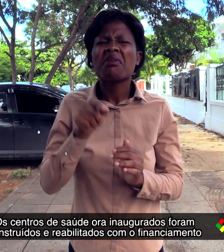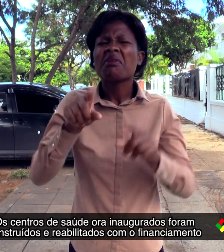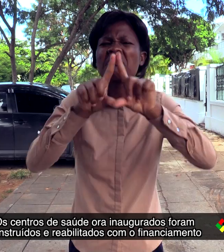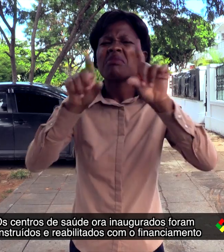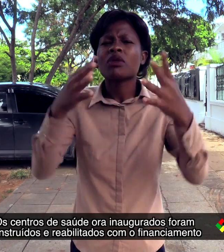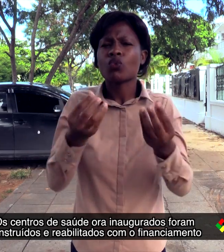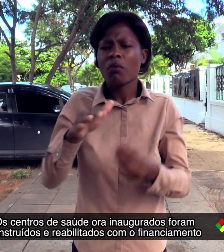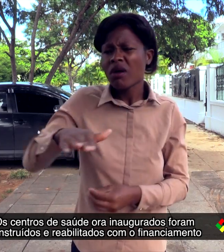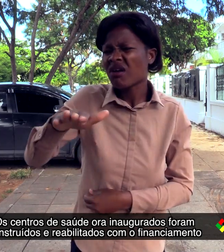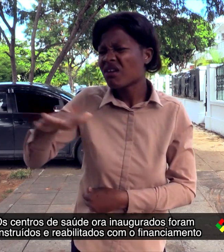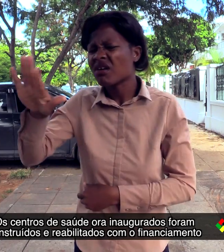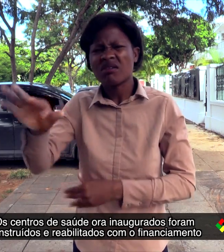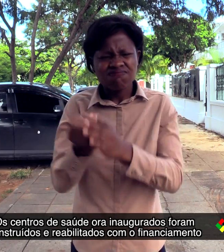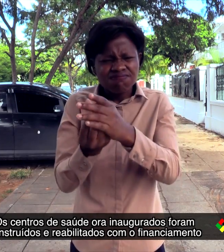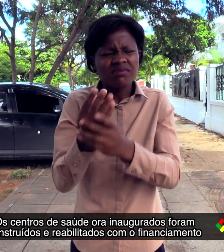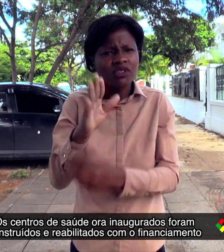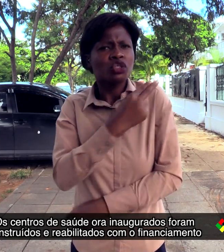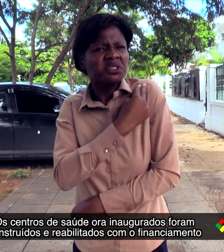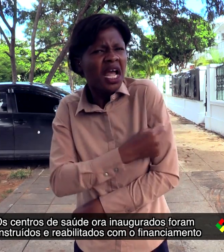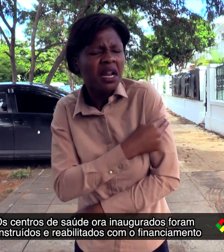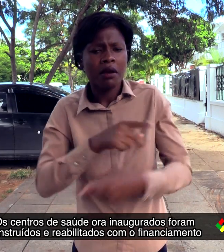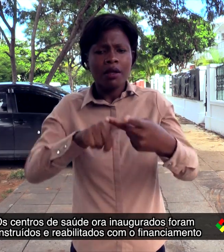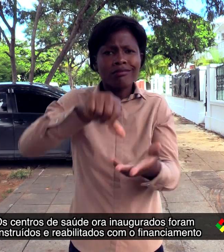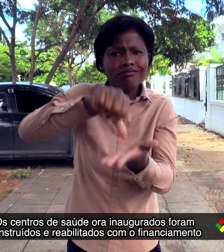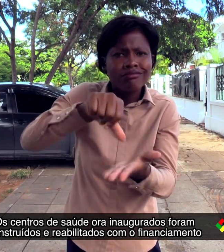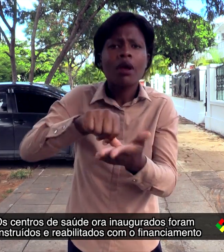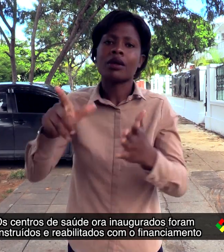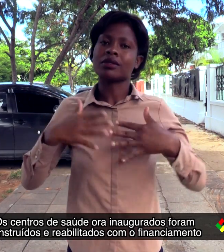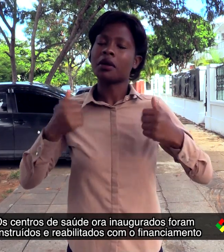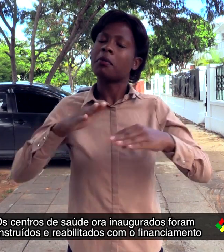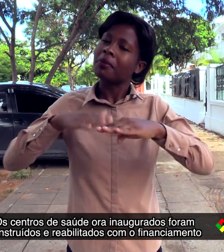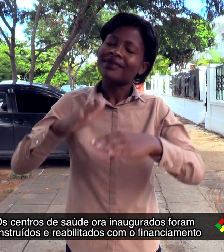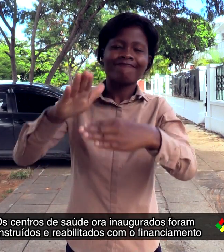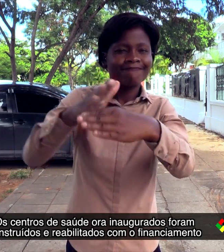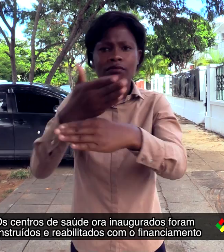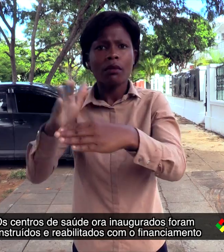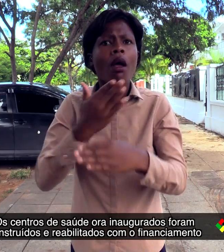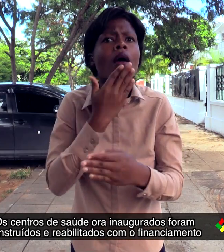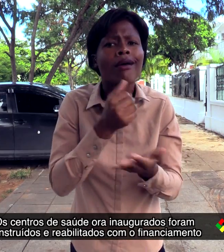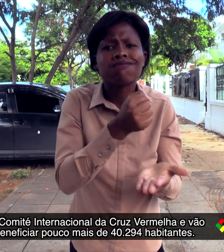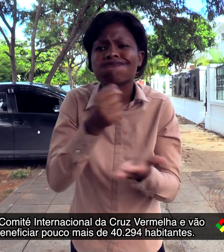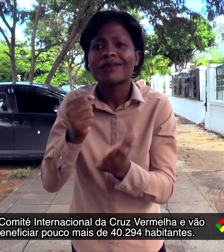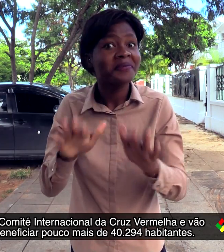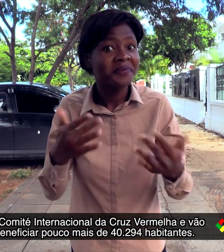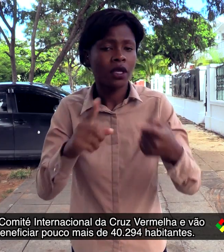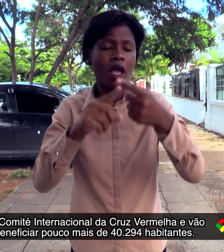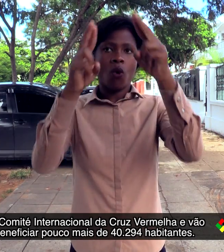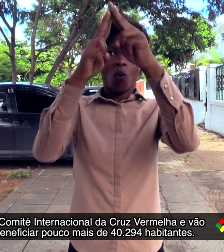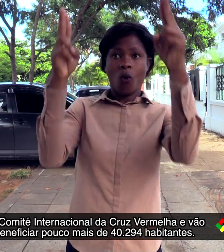Os centros de saúde, ora inaugurados, foram construídos e reabilitados com o financiamento do Comitê Internacional da Cruz Vermelha e